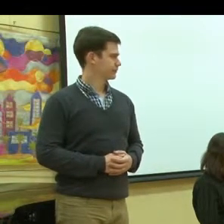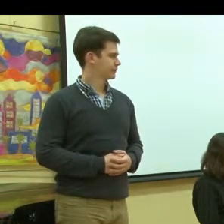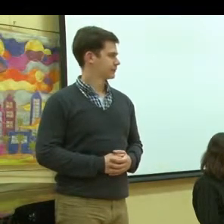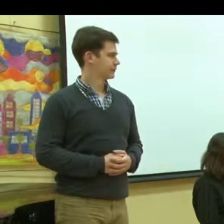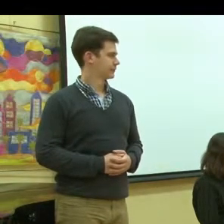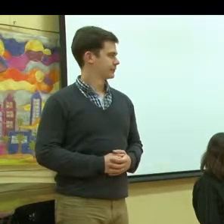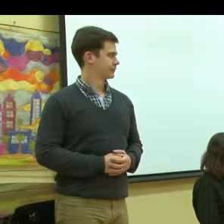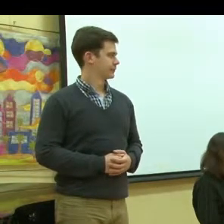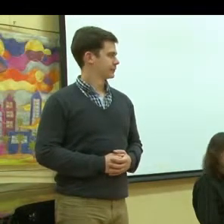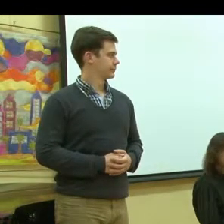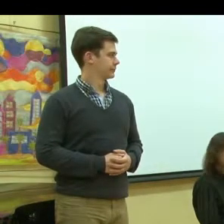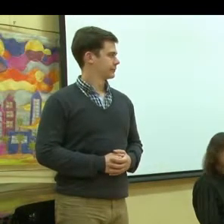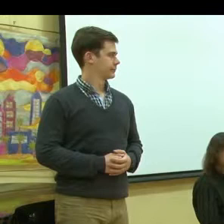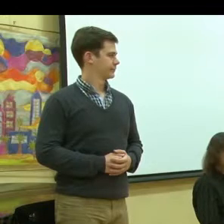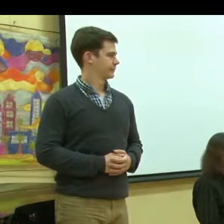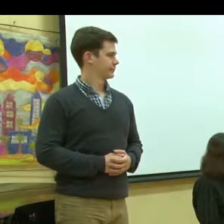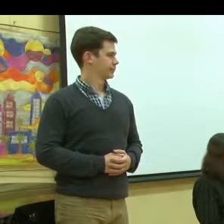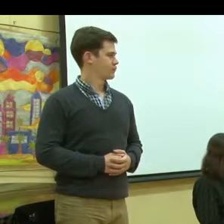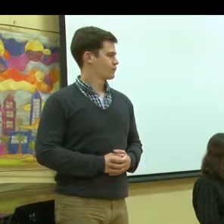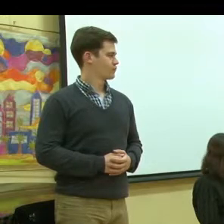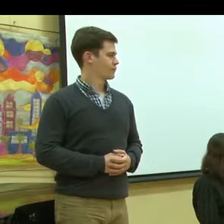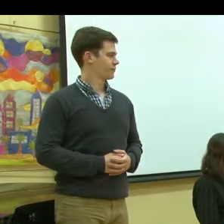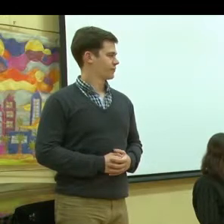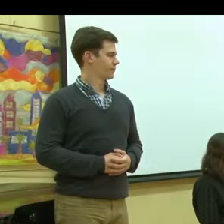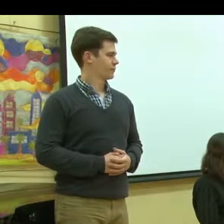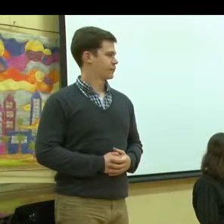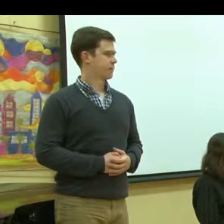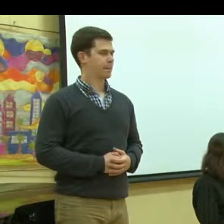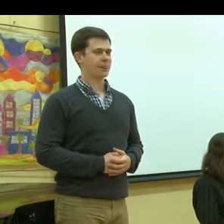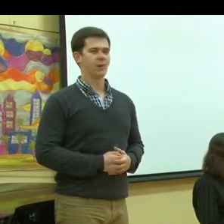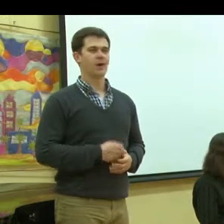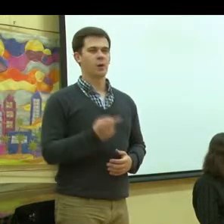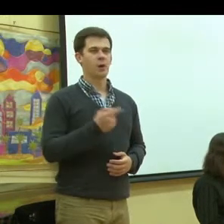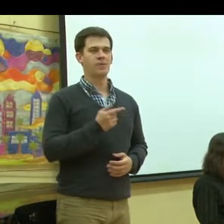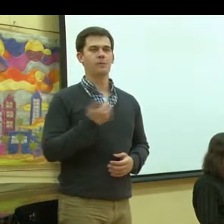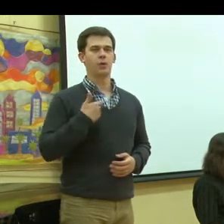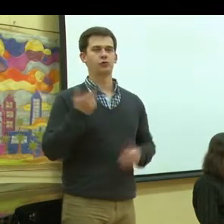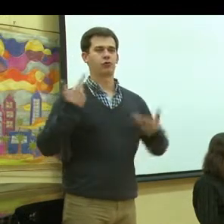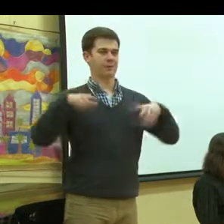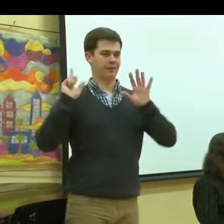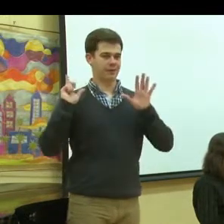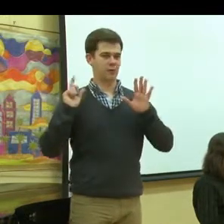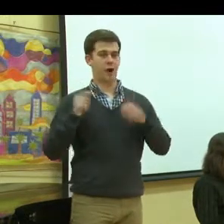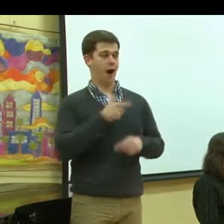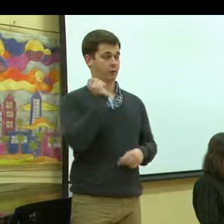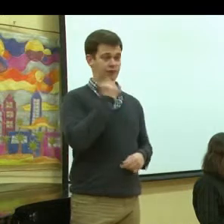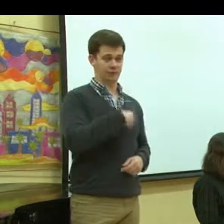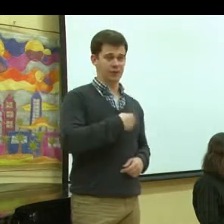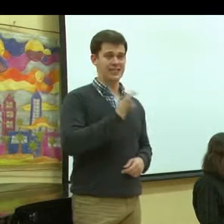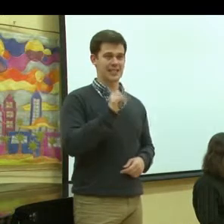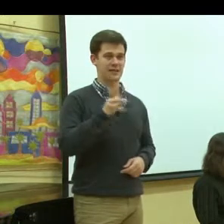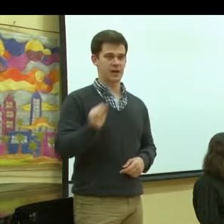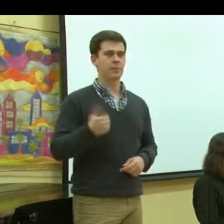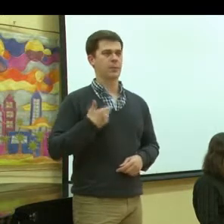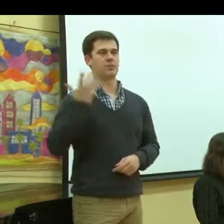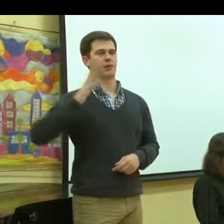I yo me preguntaba, ¿por qué no bailé tango antes? Era porque no era necesario para mí bailarlo. Krystian właśnie mówi, on zaczął 7 lat temu, ja zaczęłam 5 lat temu mniej